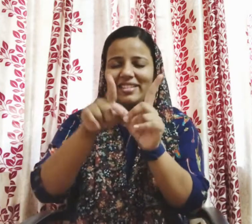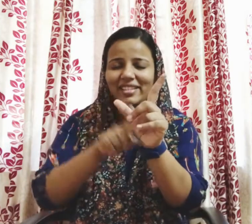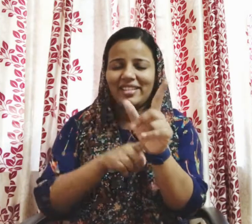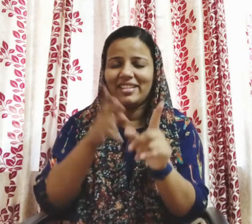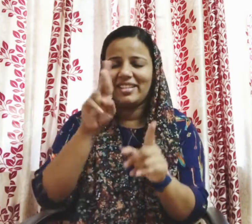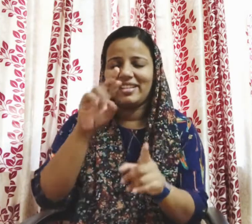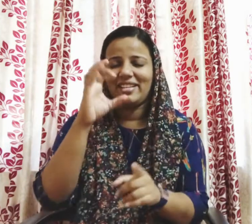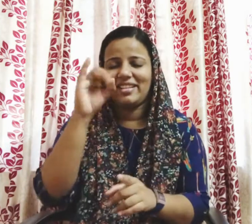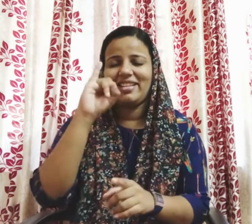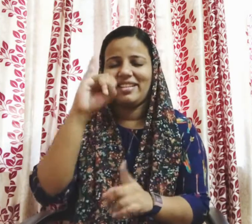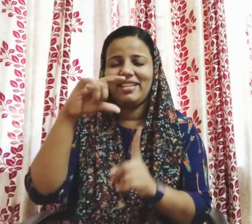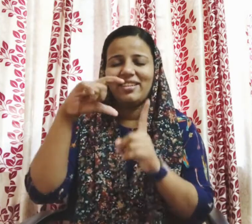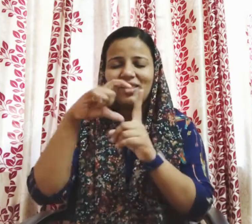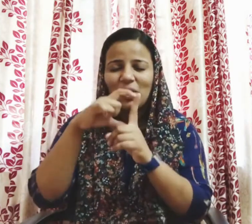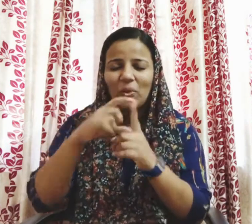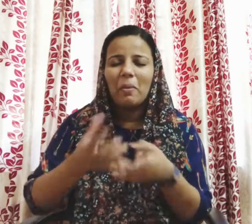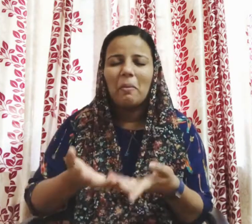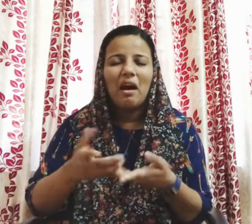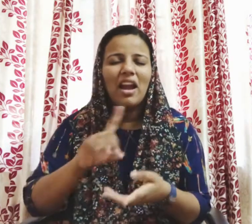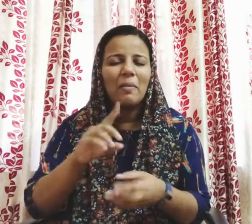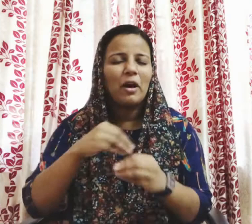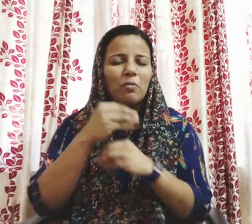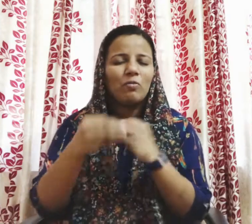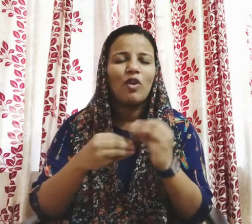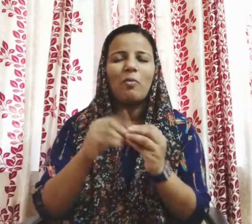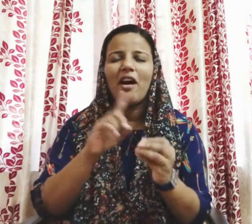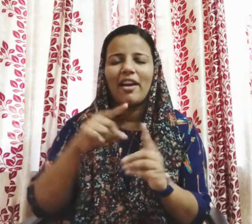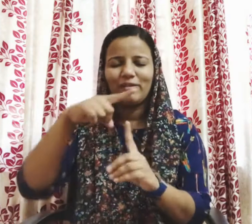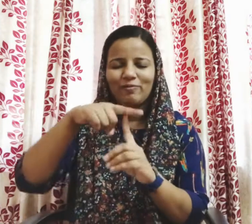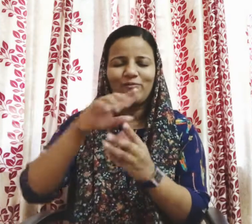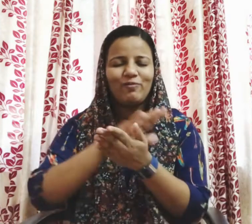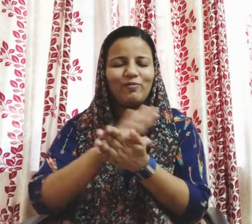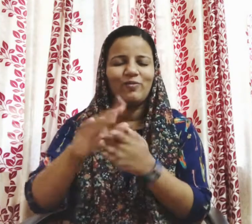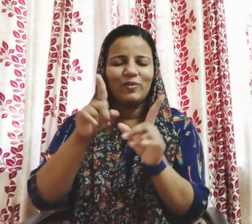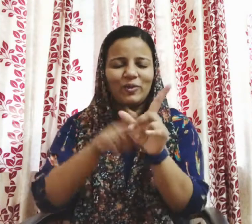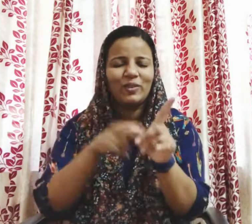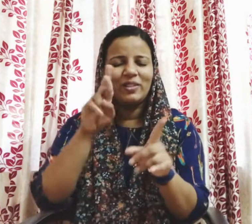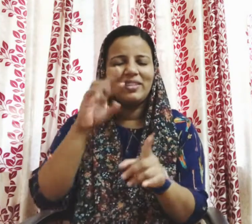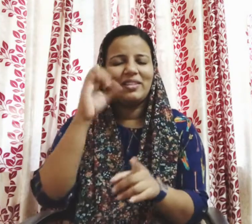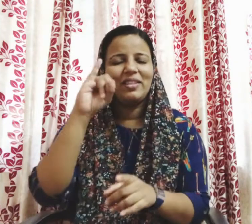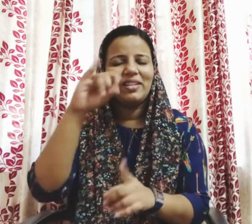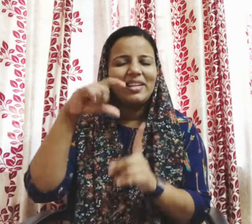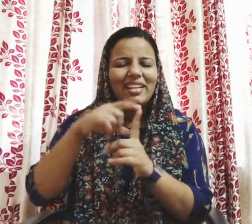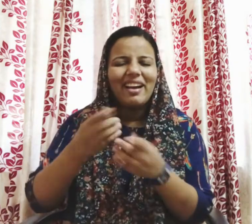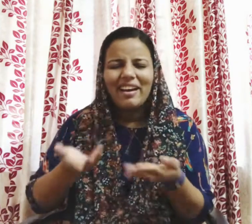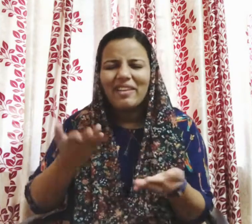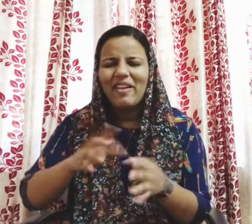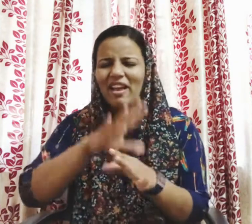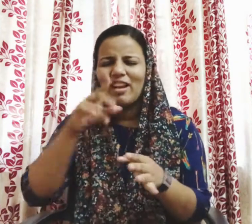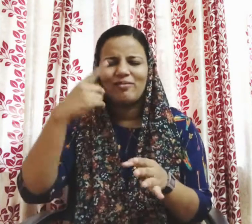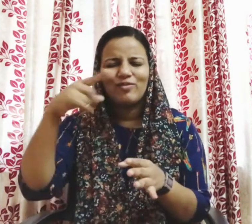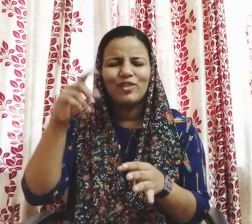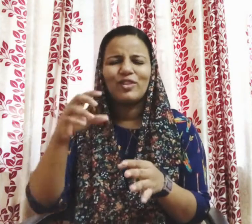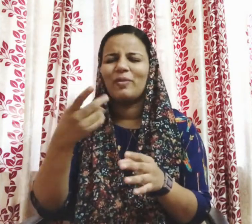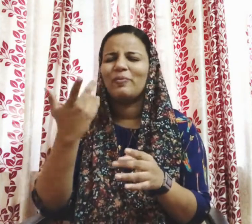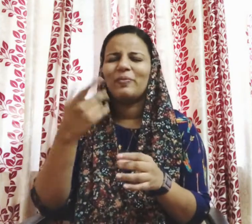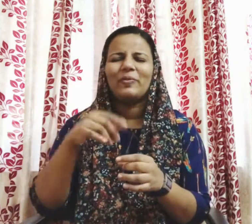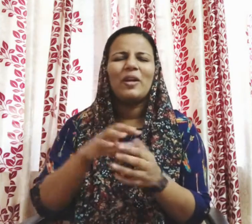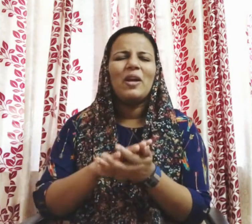ഭാരപ്പെട്ട് ബുദ്ധിമുട്ടുന്നവർക്ക് വേണ്ടി പ്രാർത്ഥിക്കുന്നു. യേശു ക്രിസ്തുവിൻ്റെ നാമത്തിൽ തൈറോയിഡിൻ്റെ ലെവലുകൾ നോർമലാകട്ടെ. തൈറോയിഡിൻ്റെ മുഴകൾ,